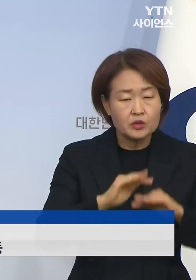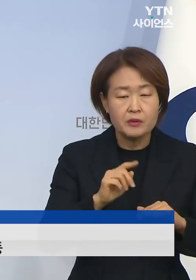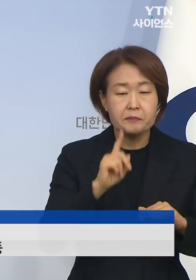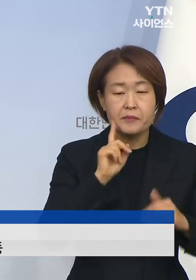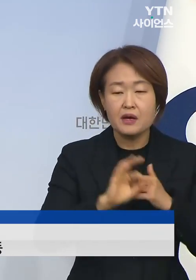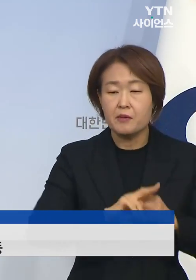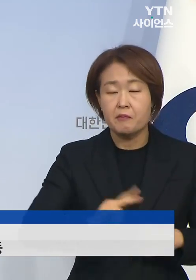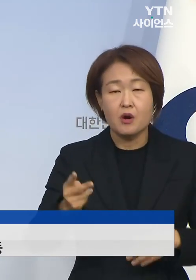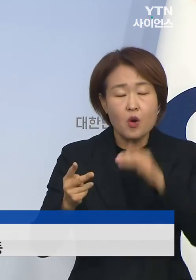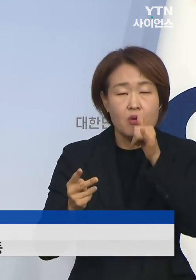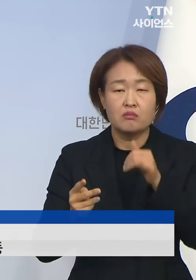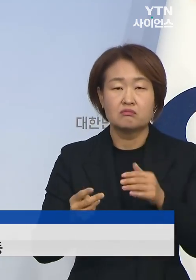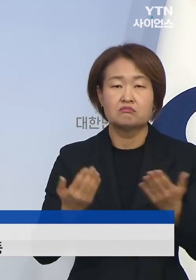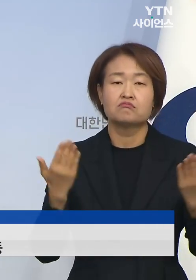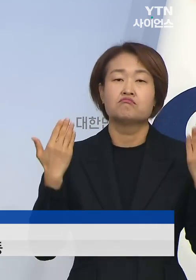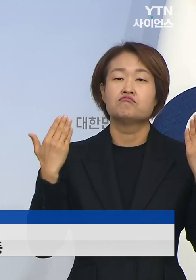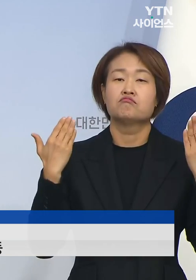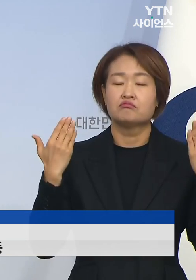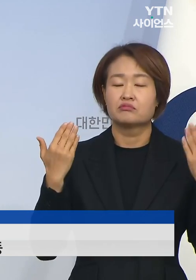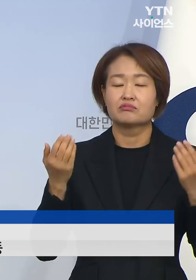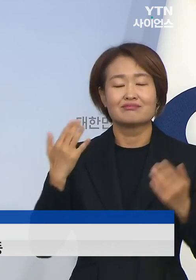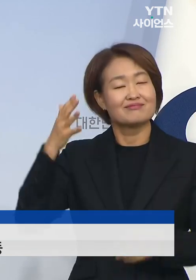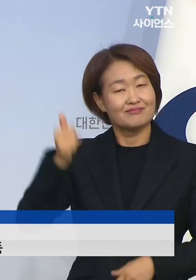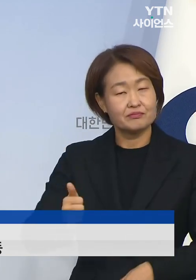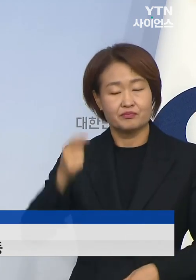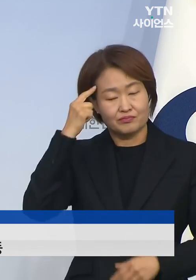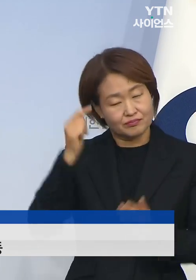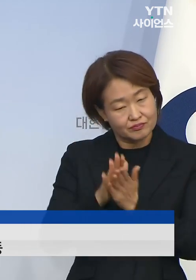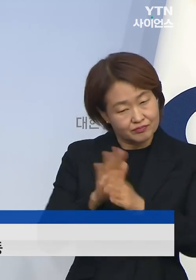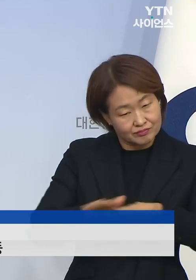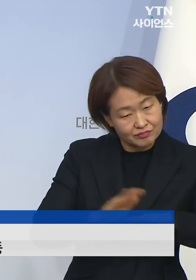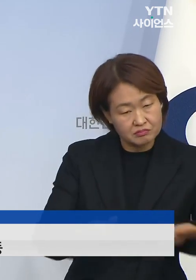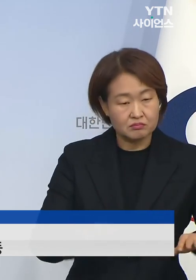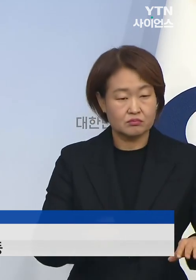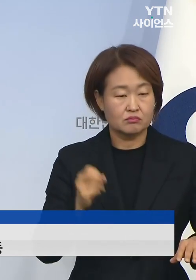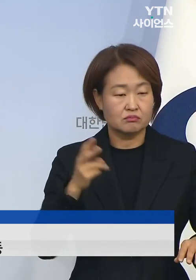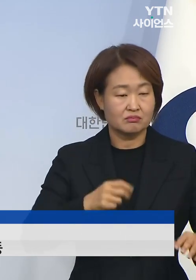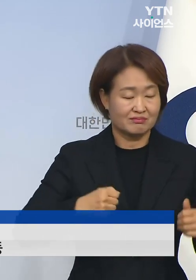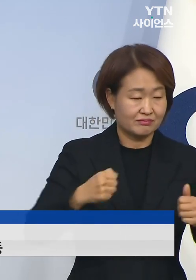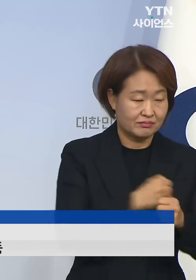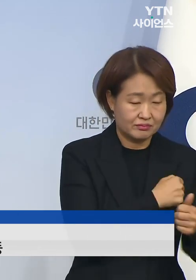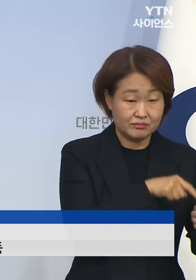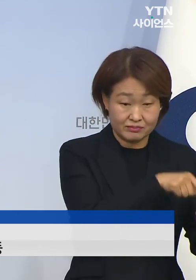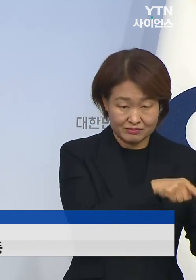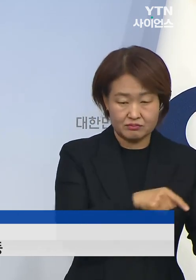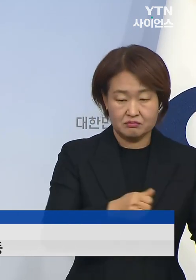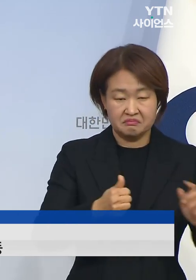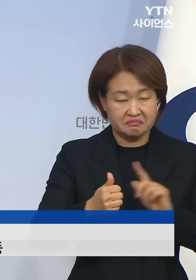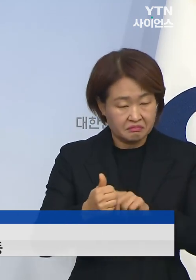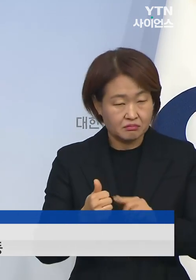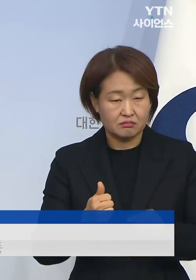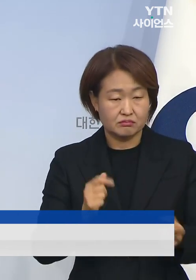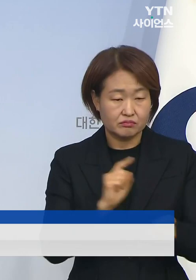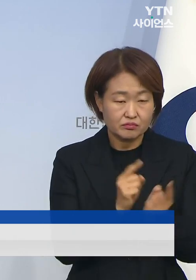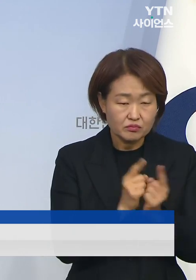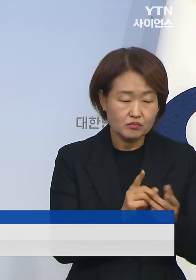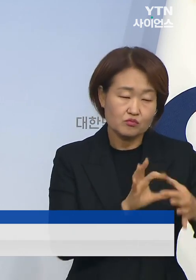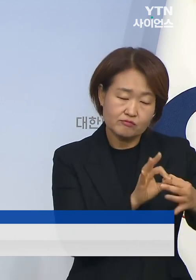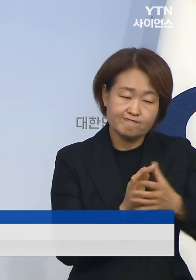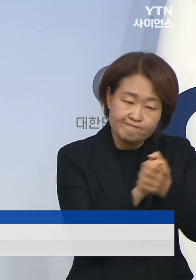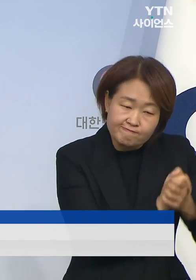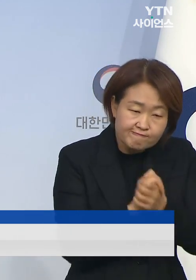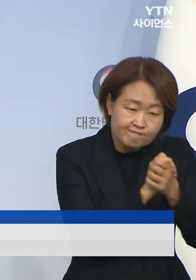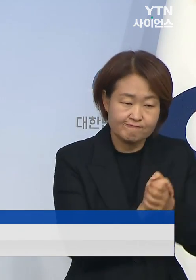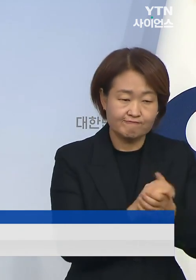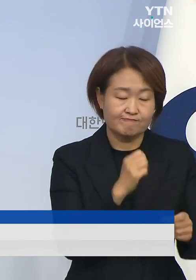대체한다면 학교는 학교장 자체 해결 및 피가 학생 관계 개선 등 교육적 기능에